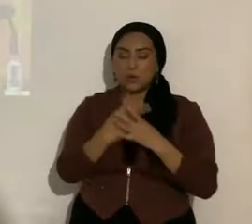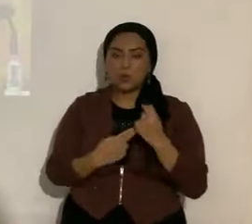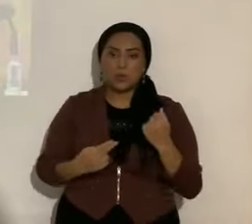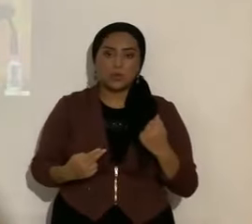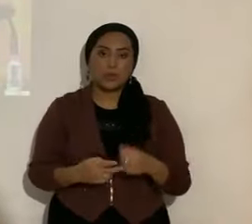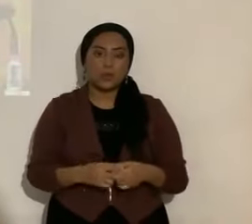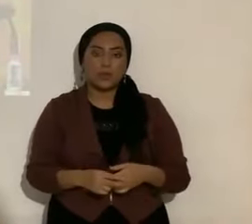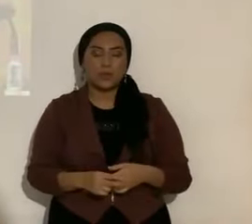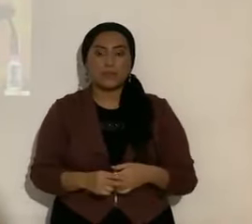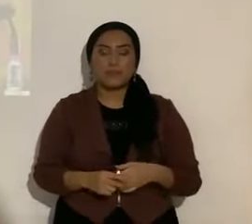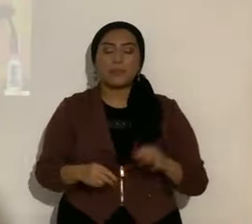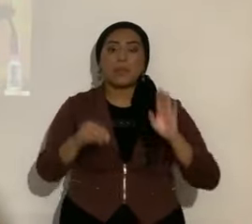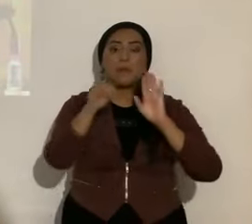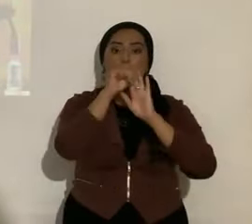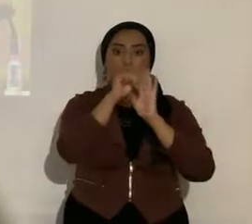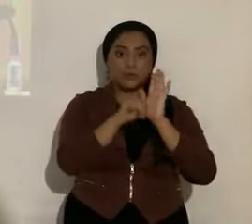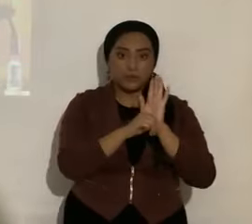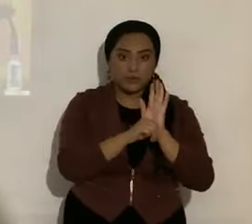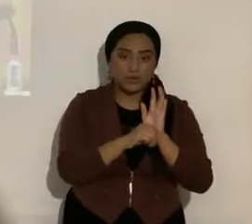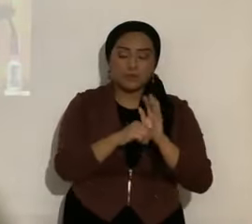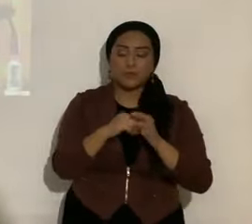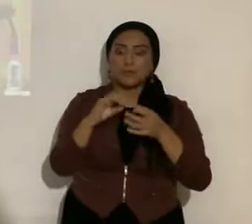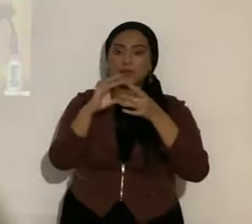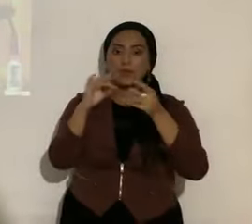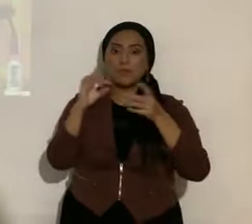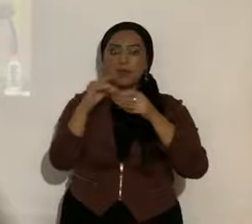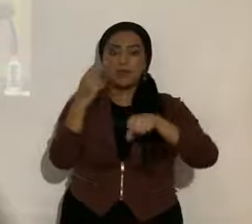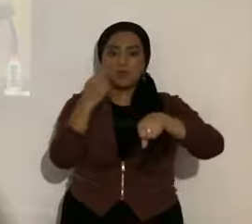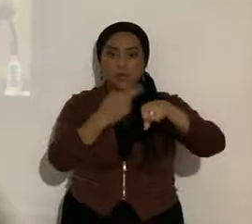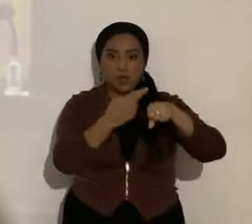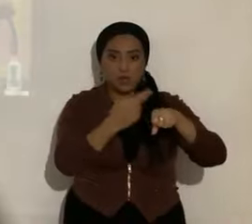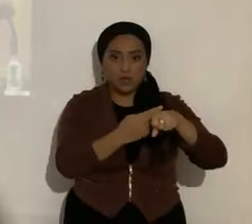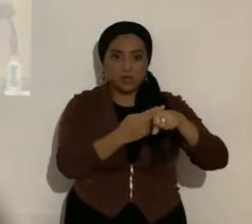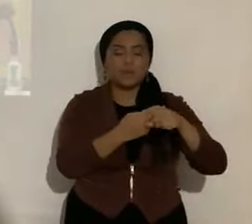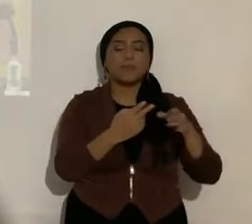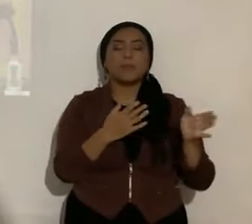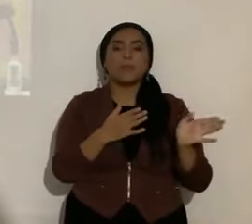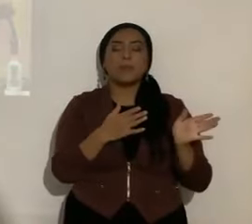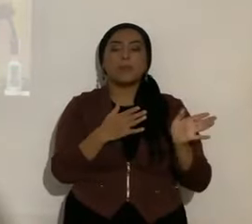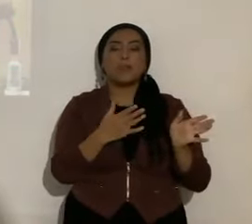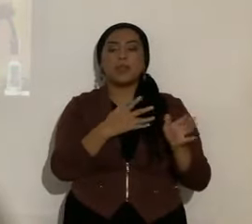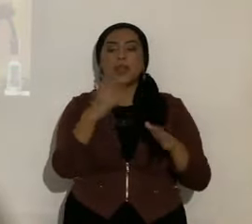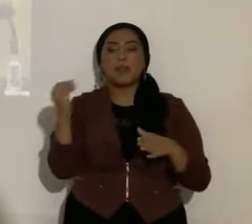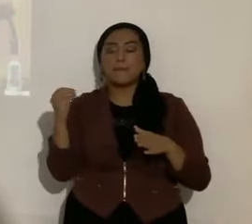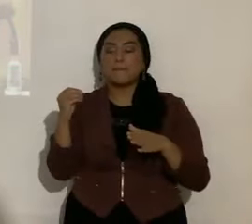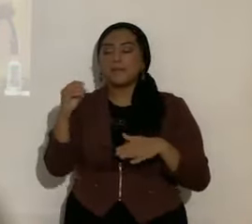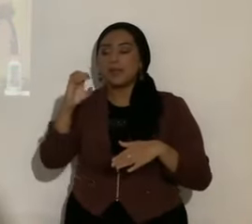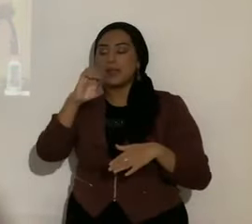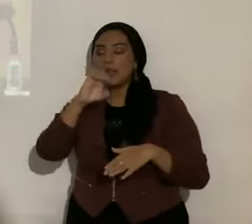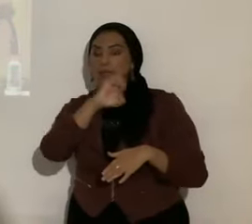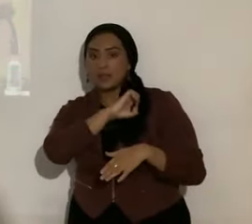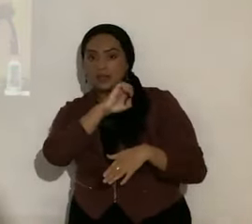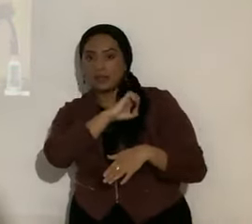En el caso de Moisés, hablándole a la roca, ¿sí? Y en el caso